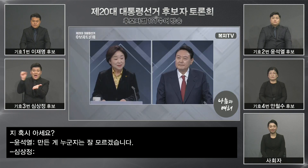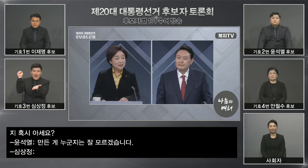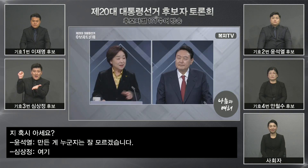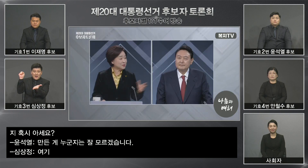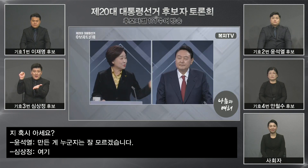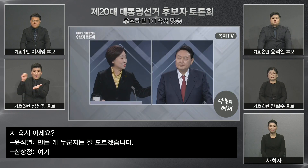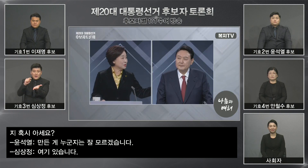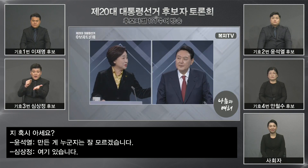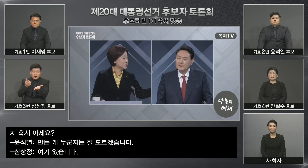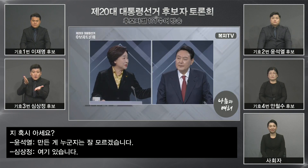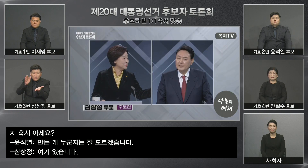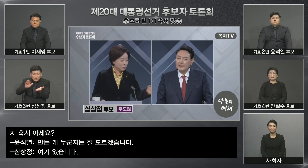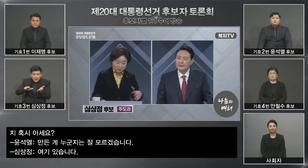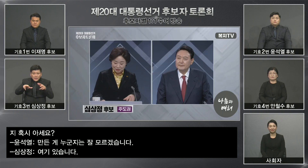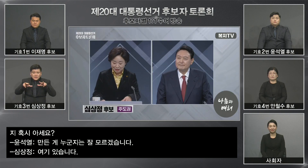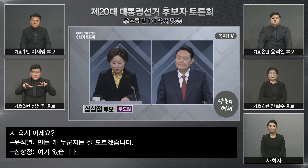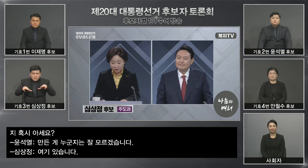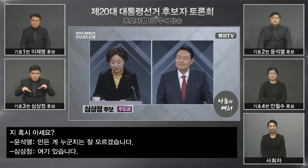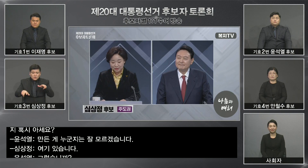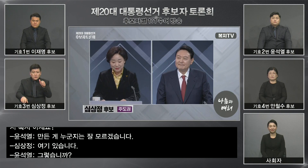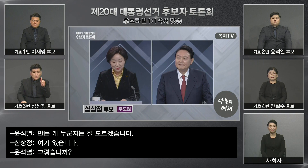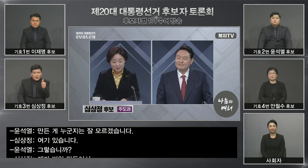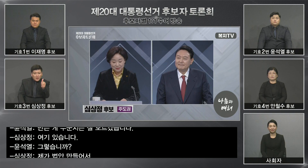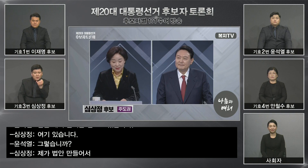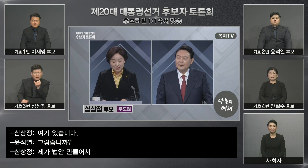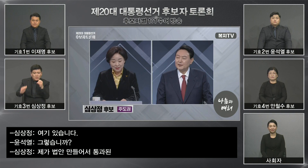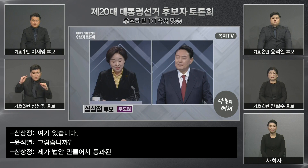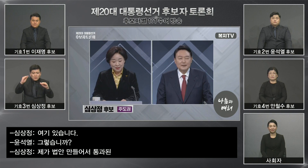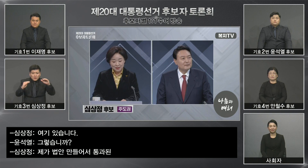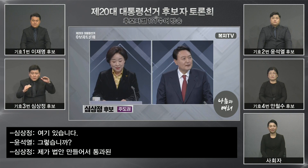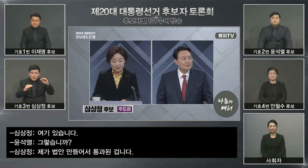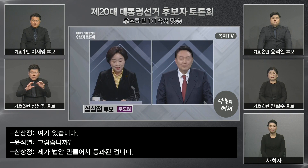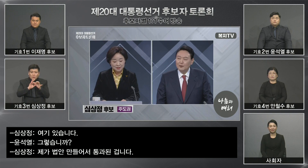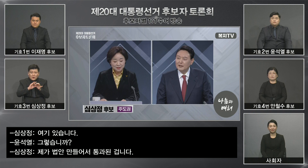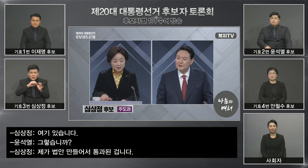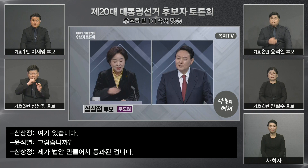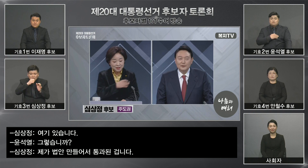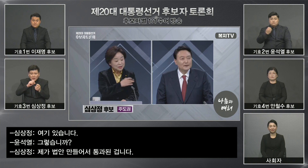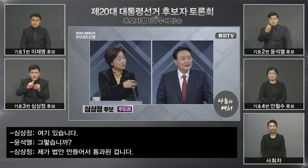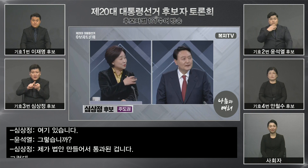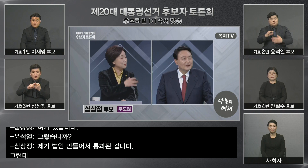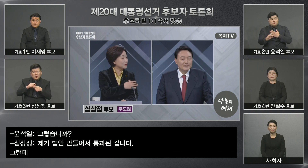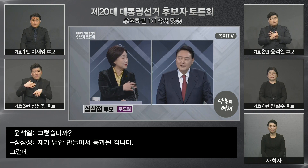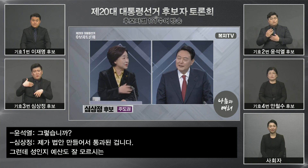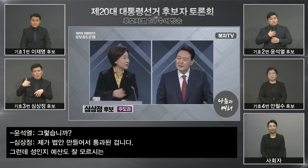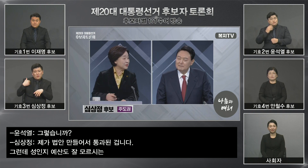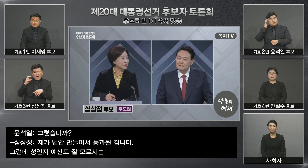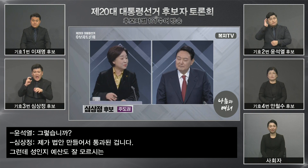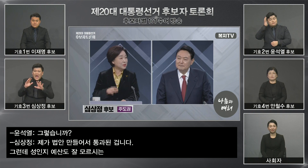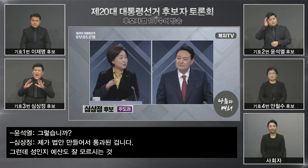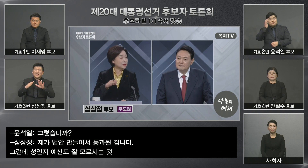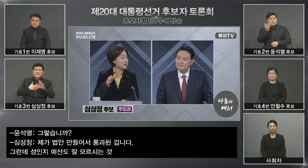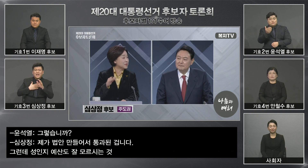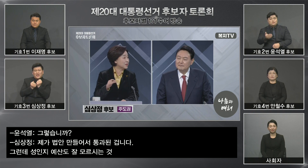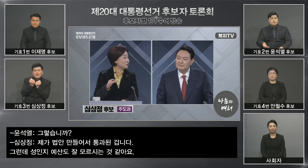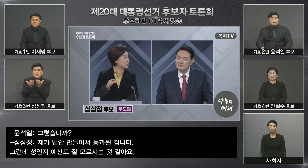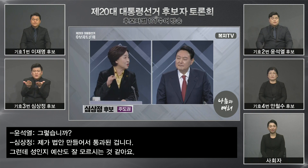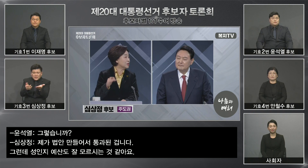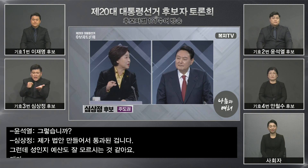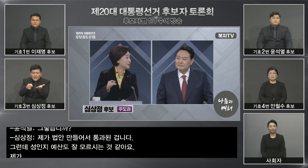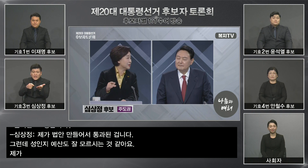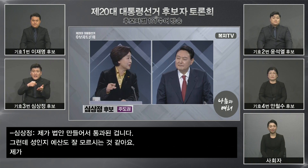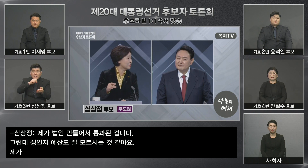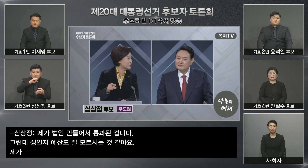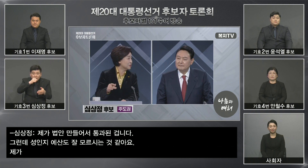근데 아직도 성인지 예산이 뭔지를 잘 모르시는 것 같아요. 그러니까 그렇게 말씀하시면 아니 곤란하죠. 얘기 제가 설명을 드릴게요. 한마디로 예산에도